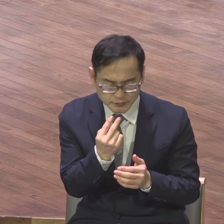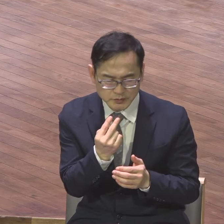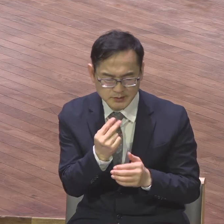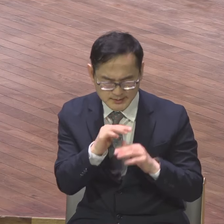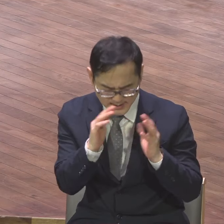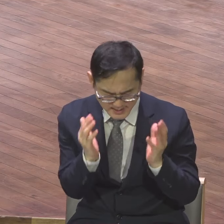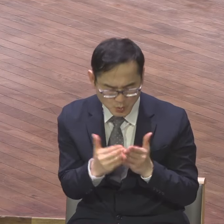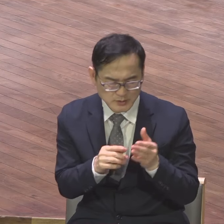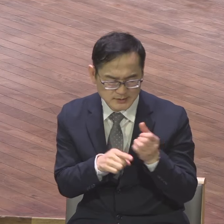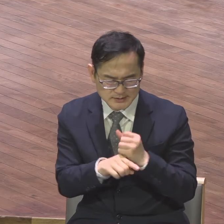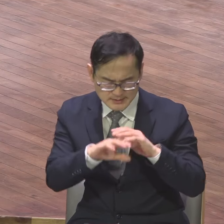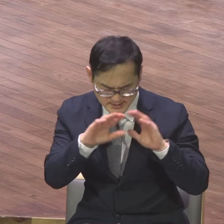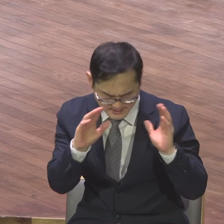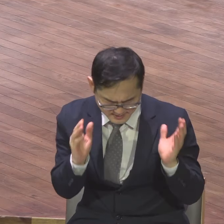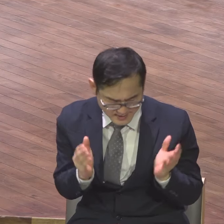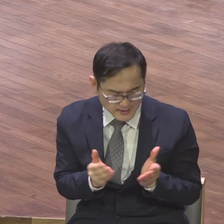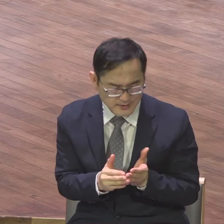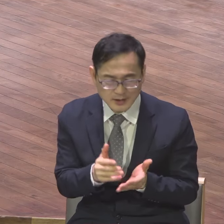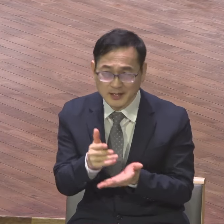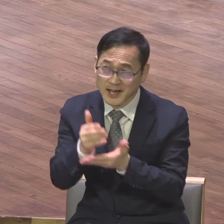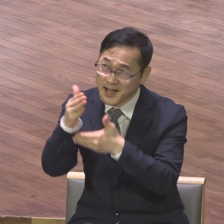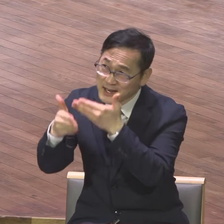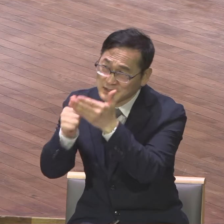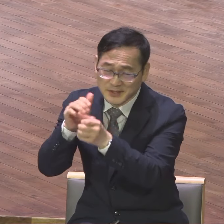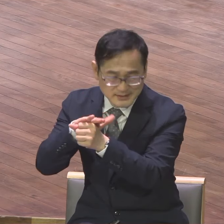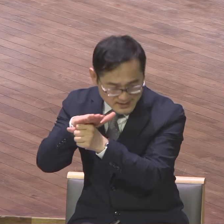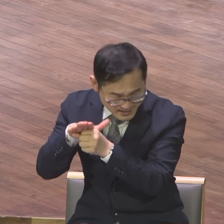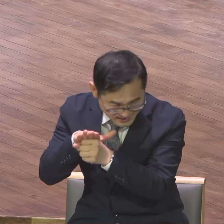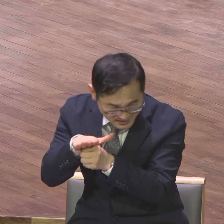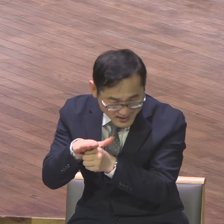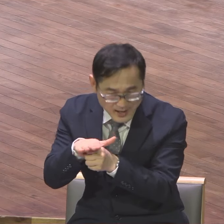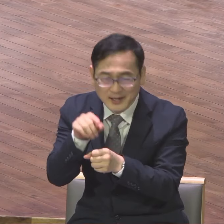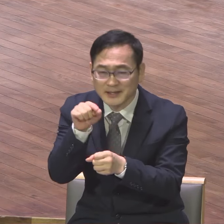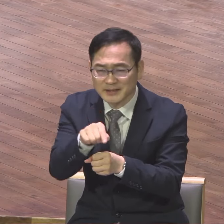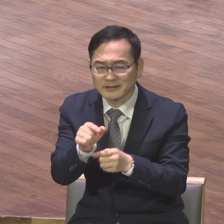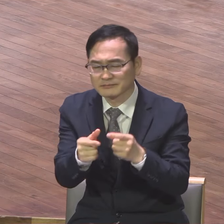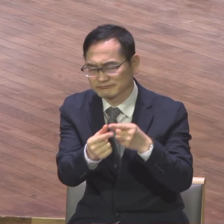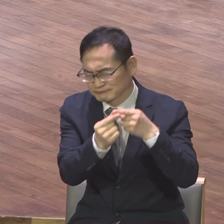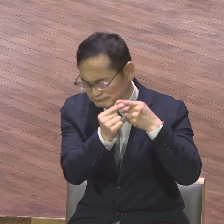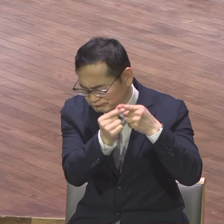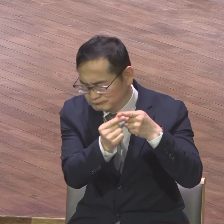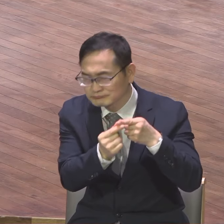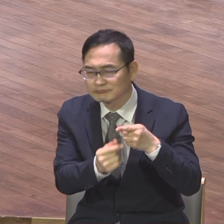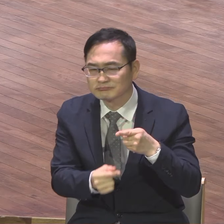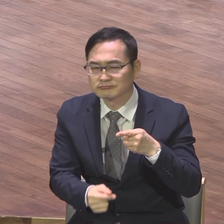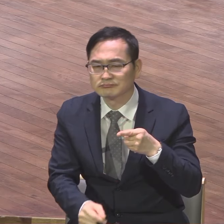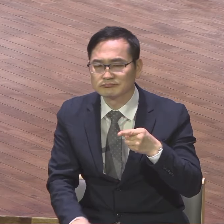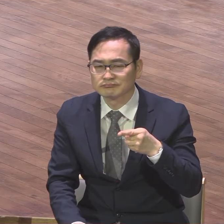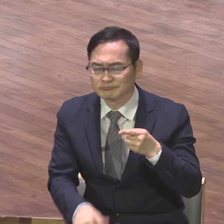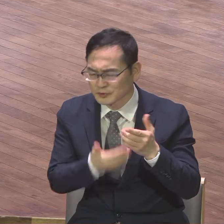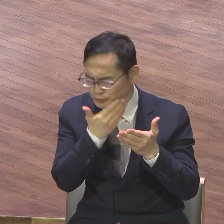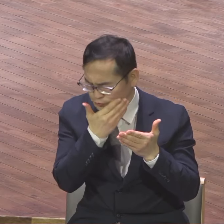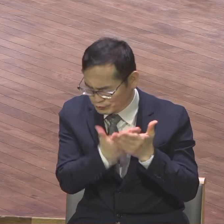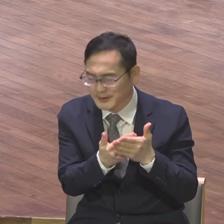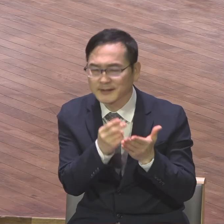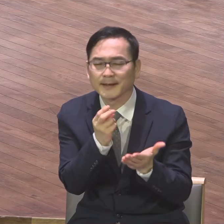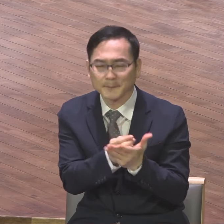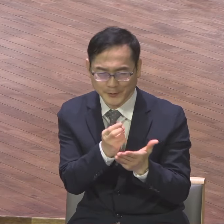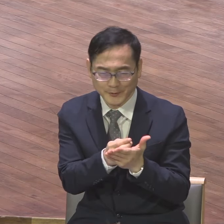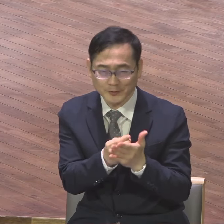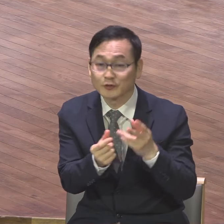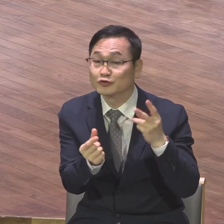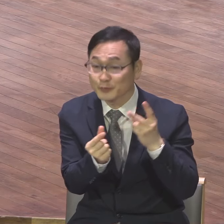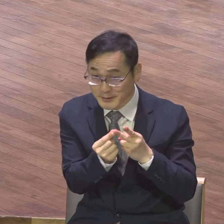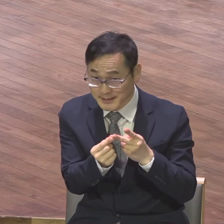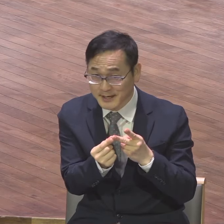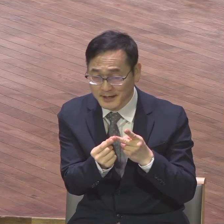다하고 뜻을 다하여 주 너의 하나님을 사랑하라 하셨으니 이것이 크고 첫째 되는 계명이요